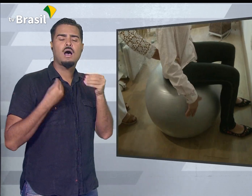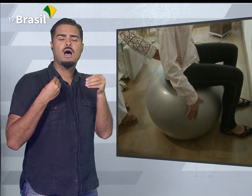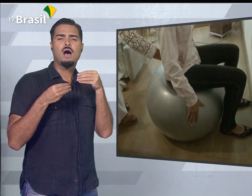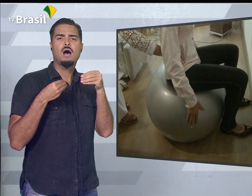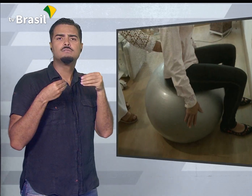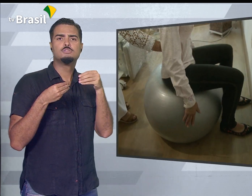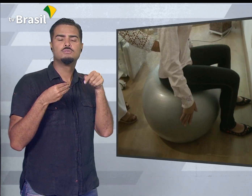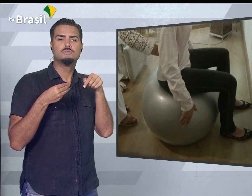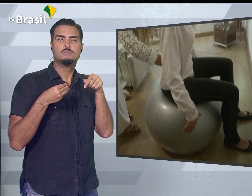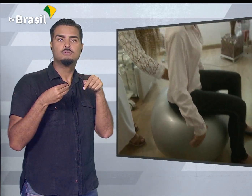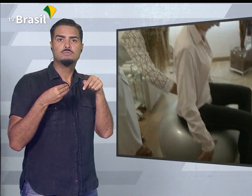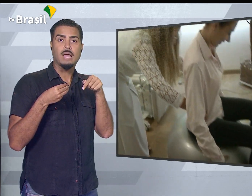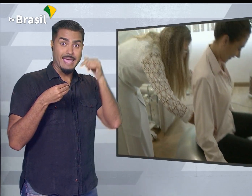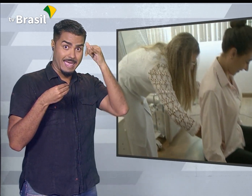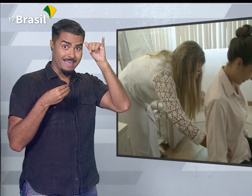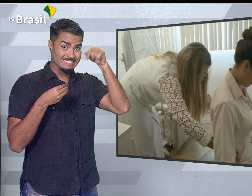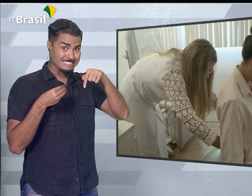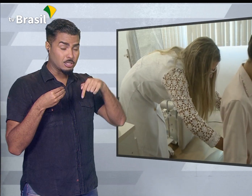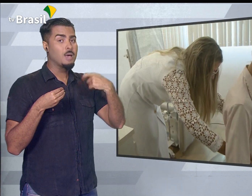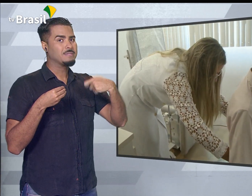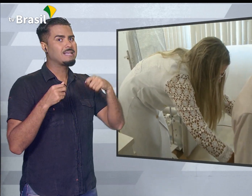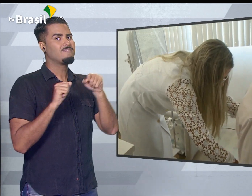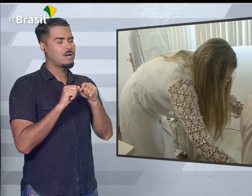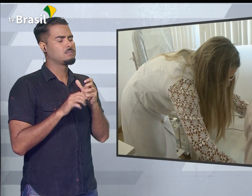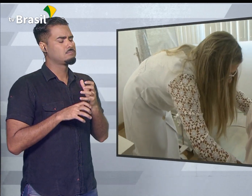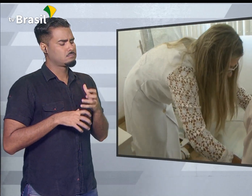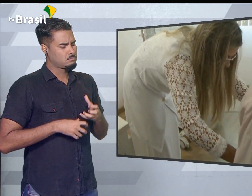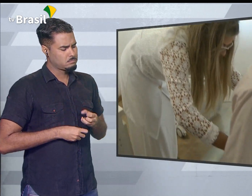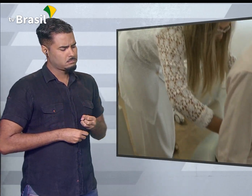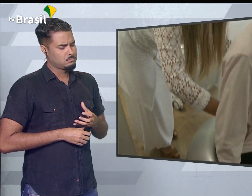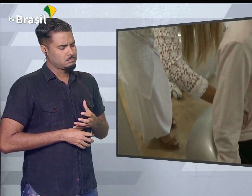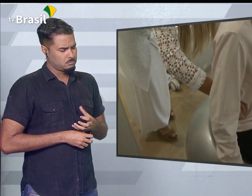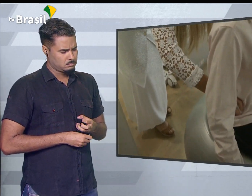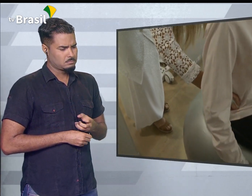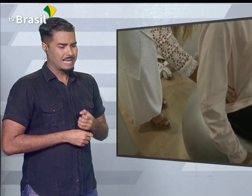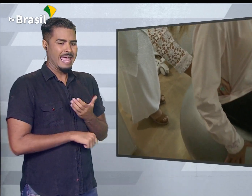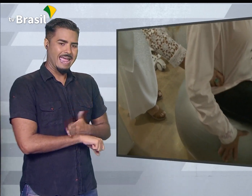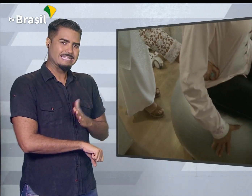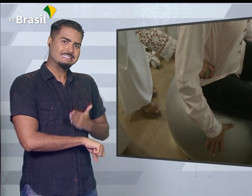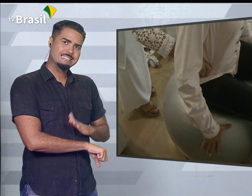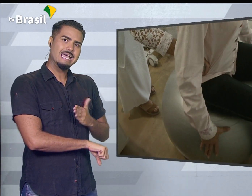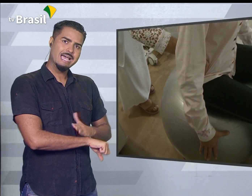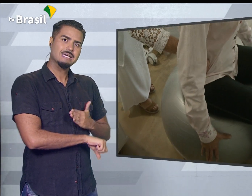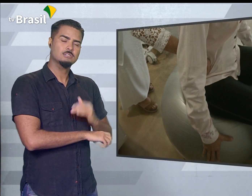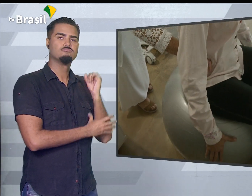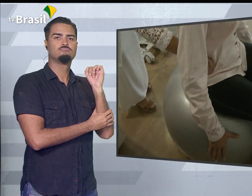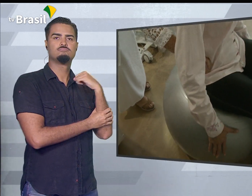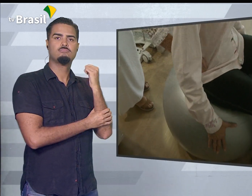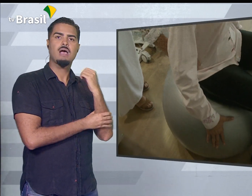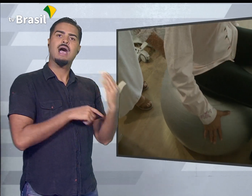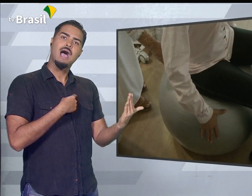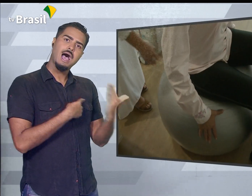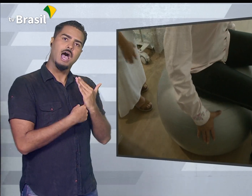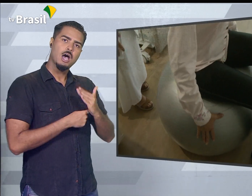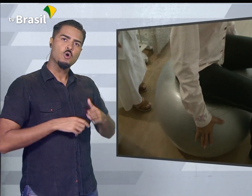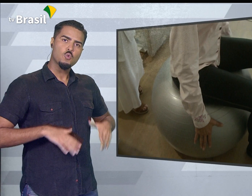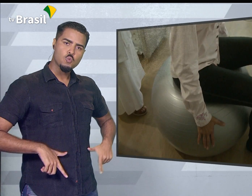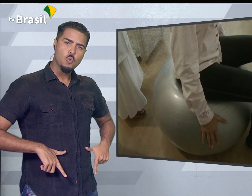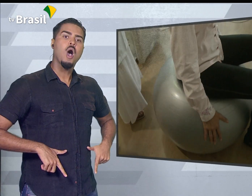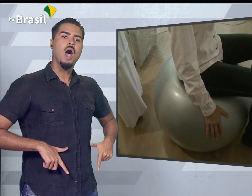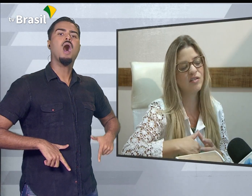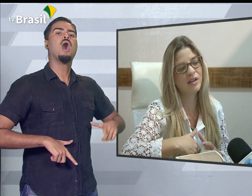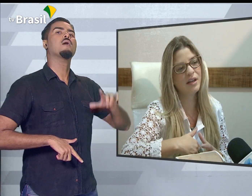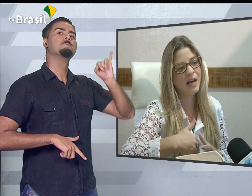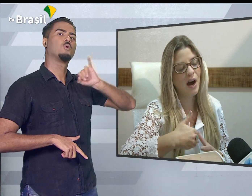Para prevenir a incontinência urinária, praticar exercícios fisioterápicos que fortalecem o assoalho pélvico é uma medida